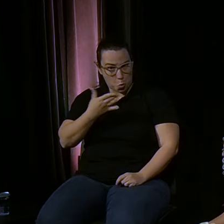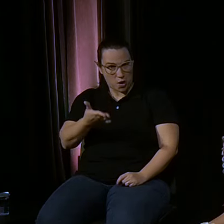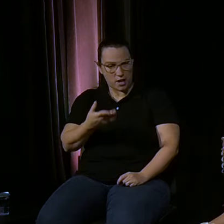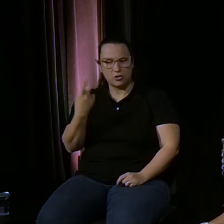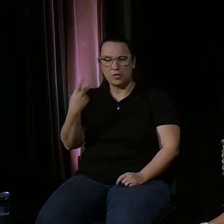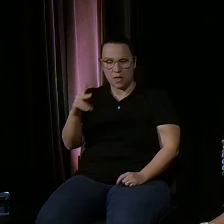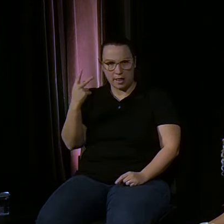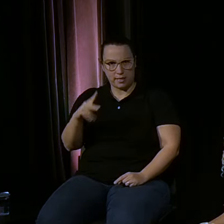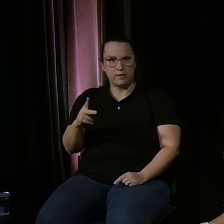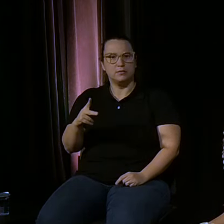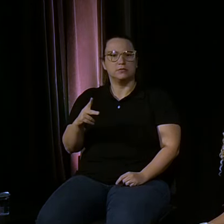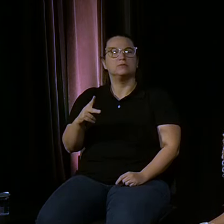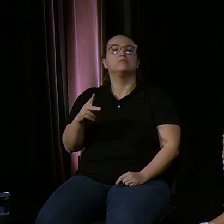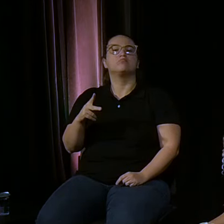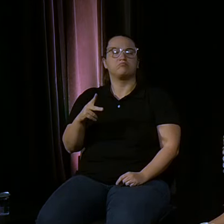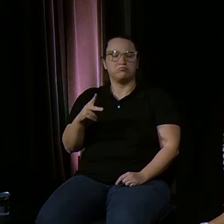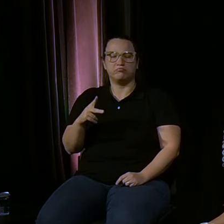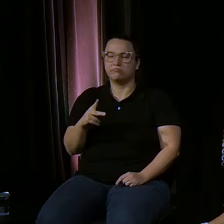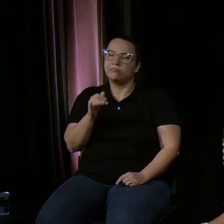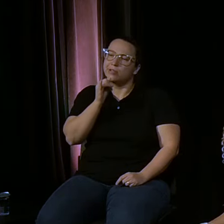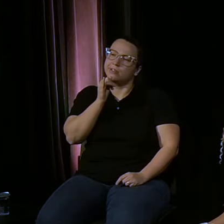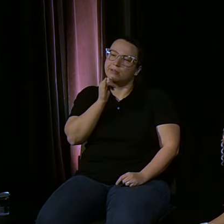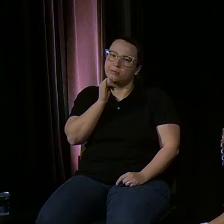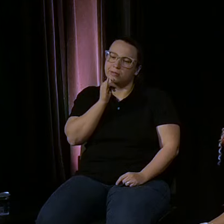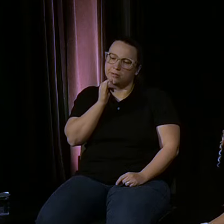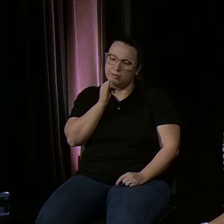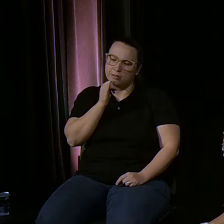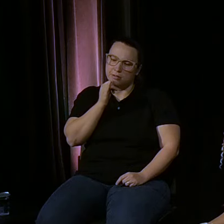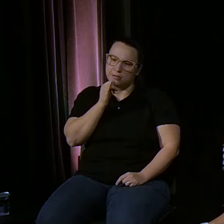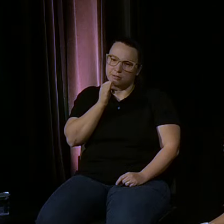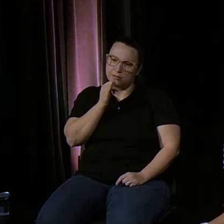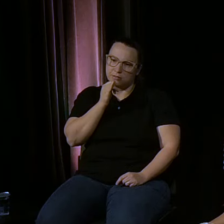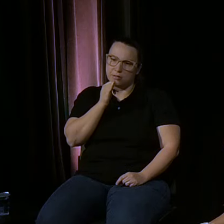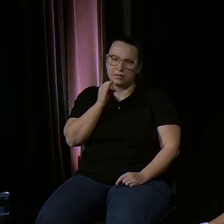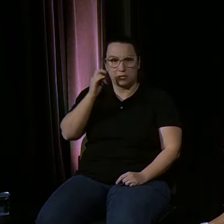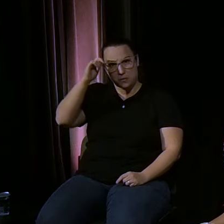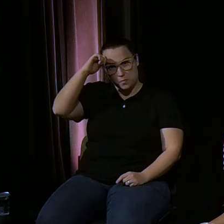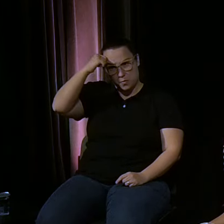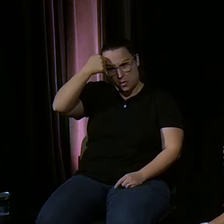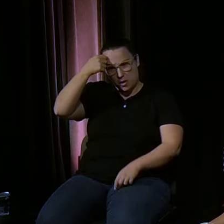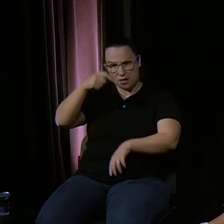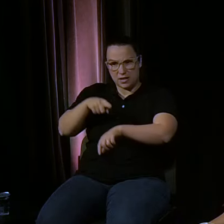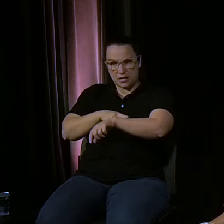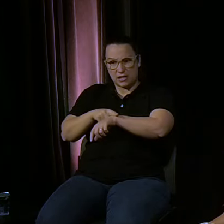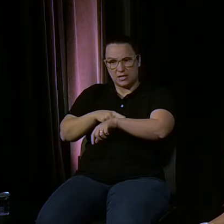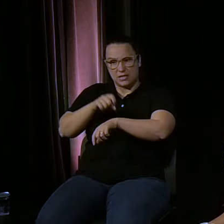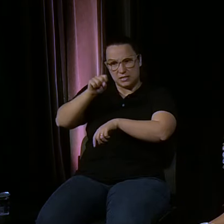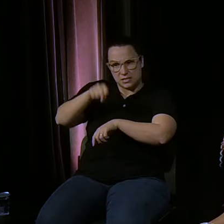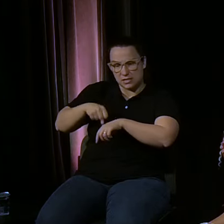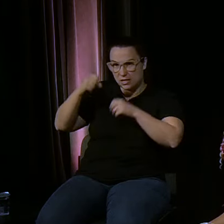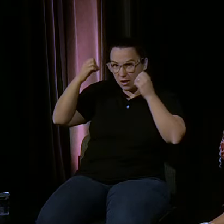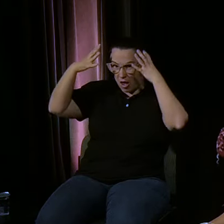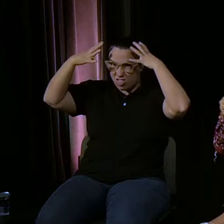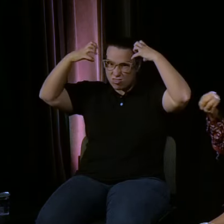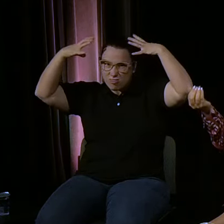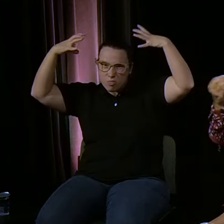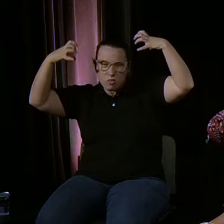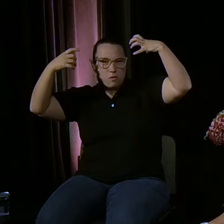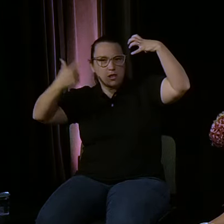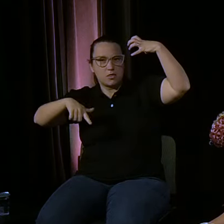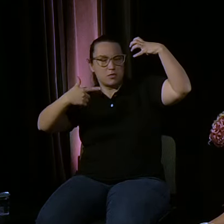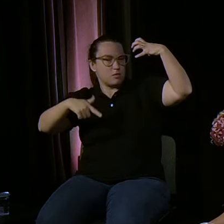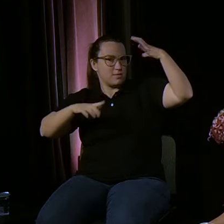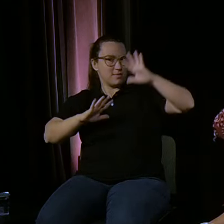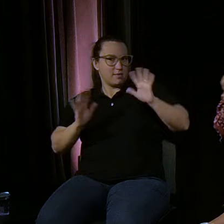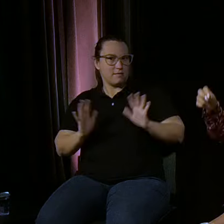de ousadia, né, que a gente vê, por exemplo, quando a gente tem essa frase, morenice sim, black power não. Né? Se a gente